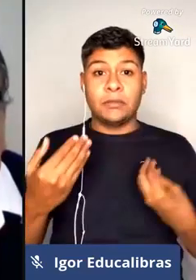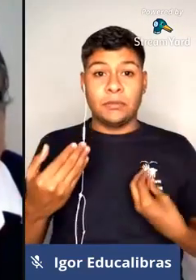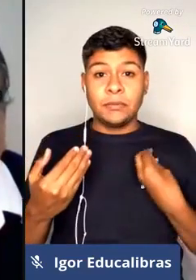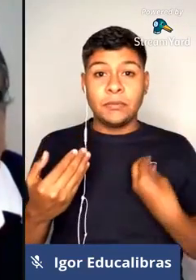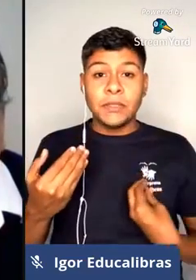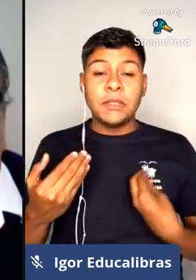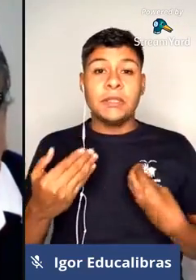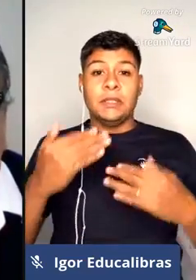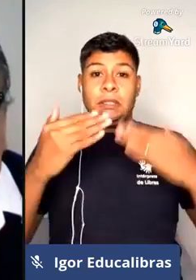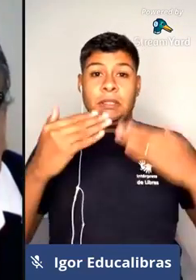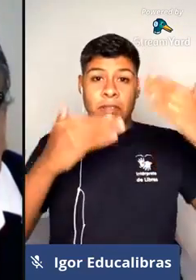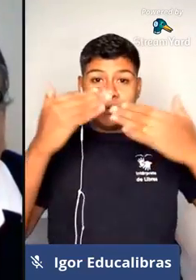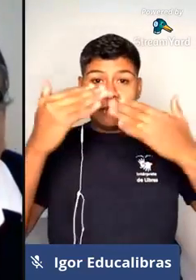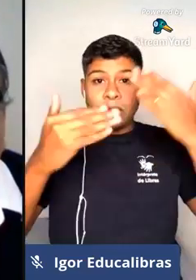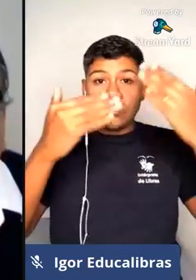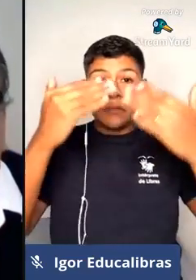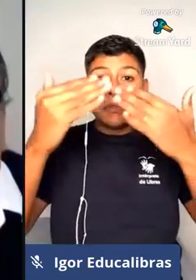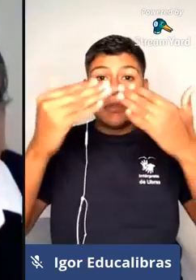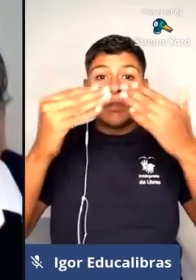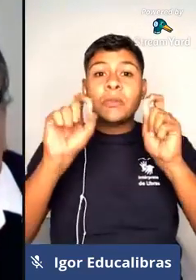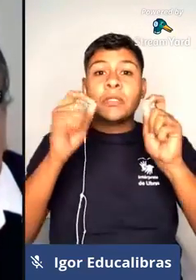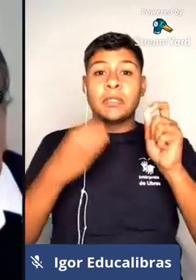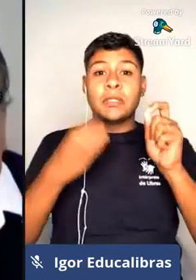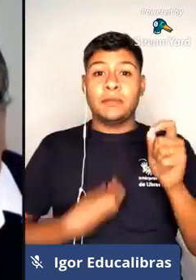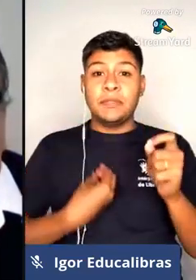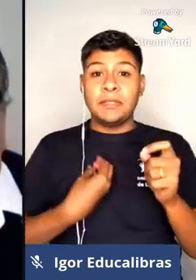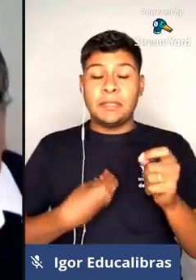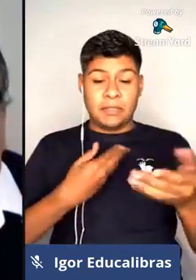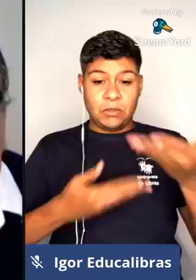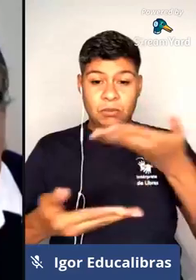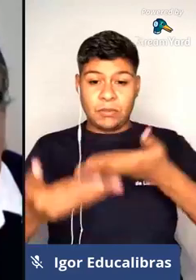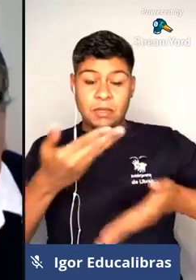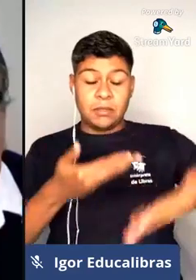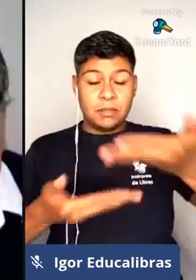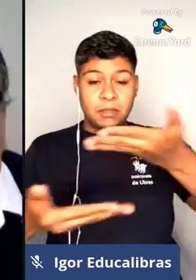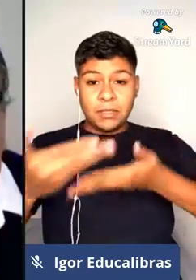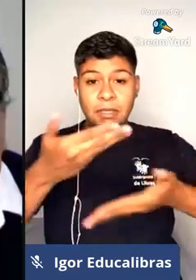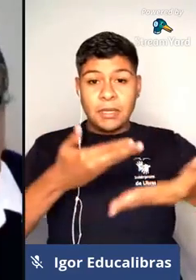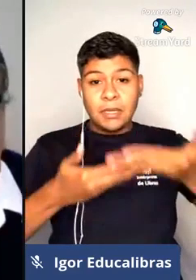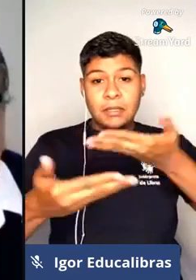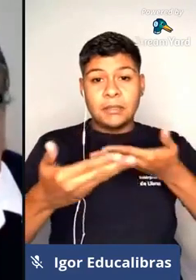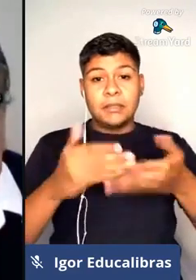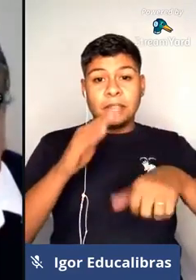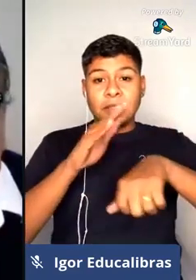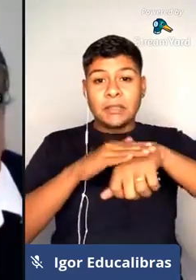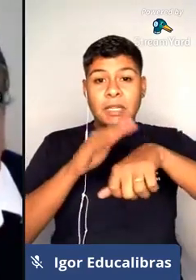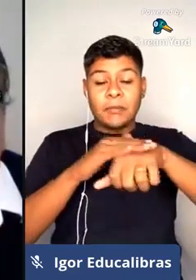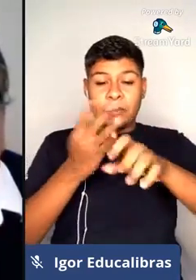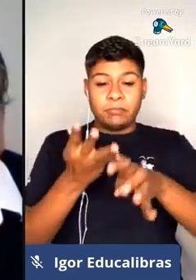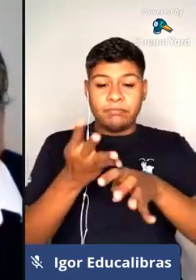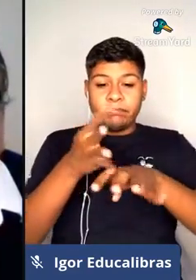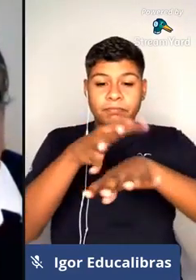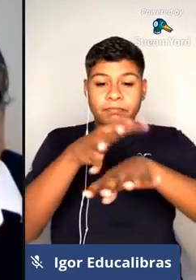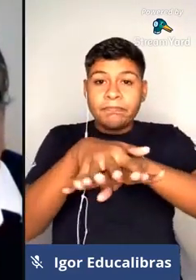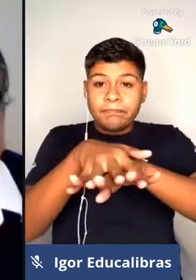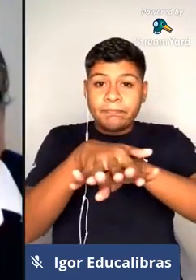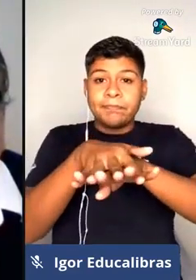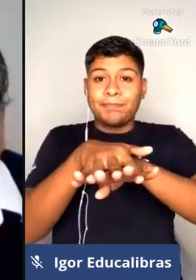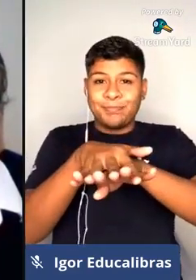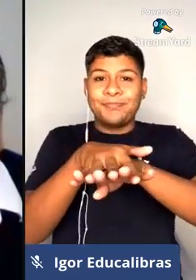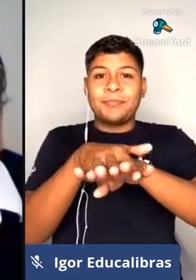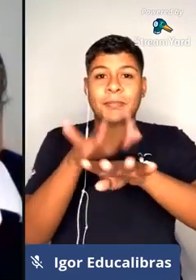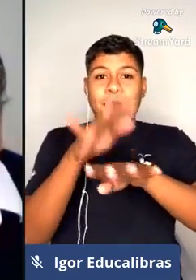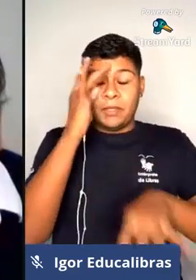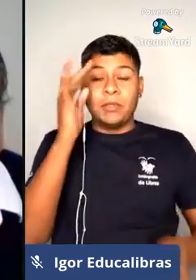de desenvolvimento, de vida compartilhada, que a gente chama de vida inclusiva, né, de pessoas